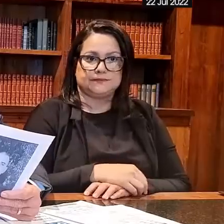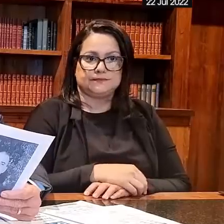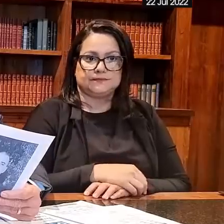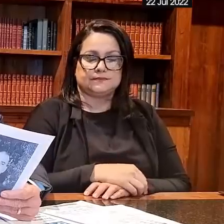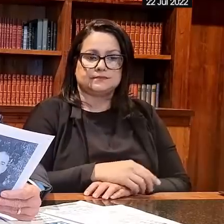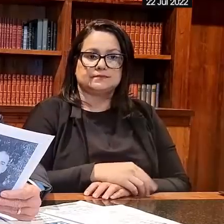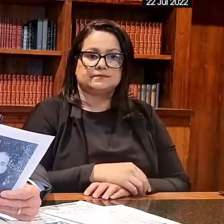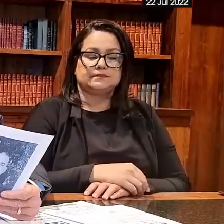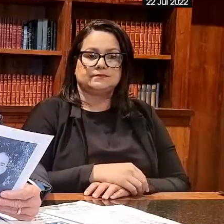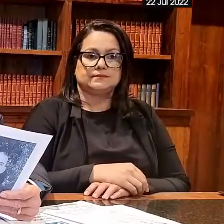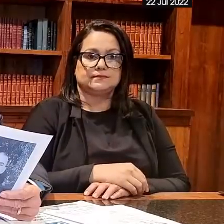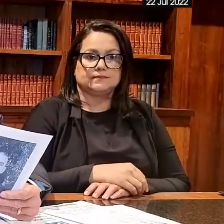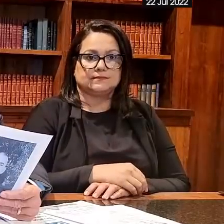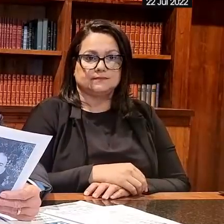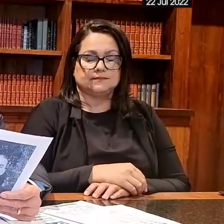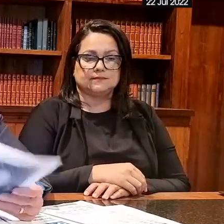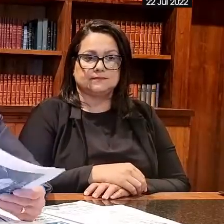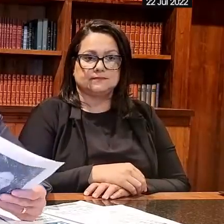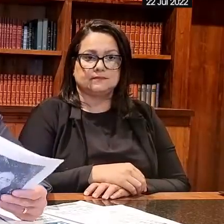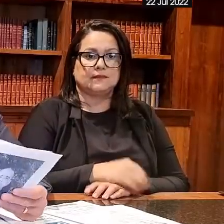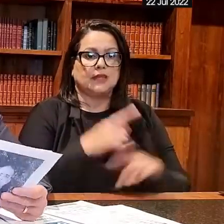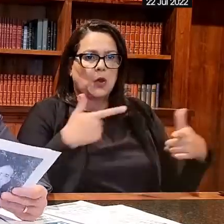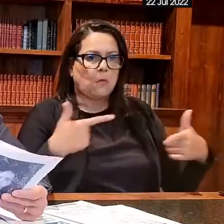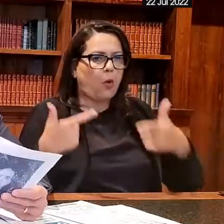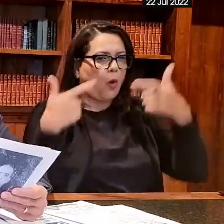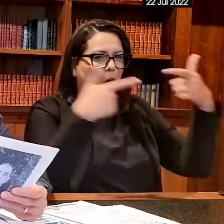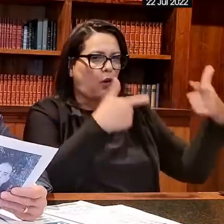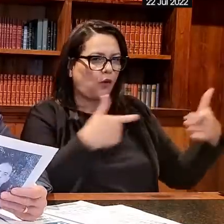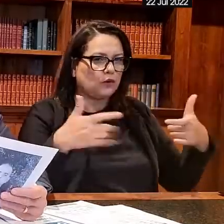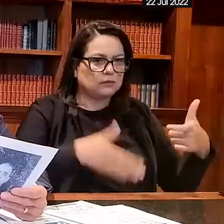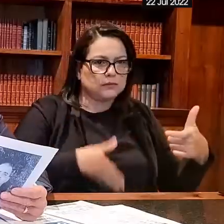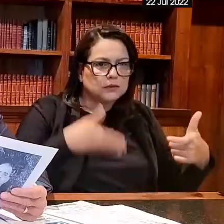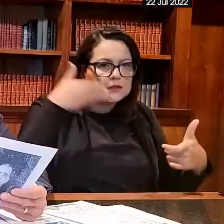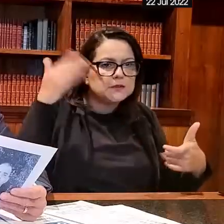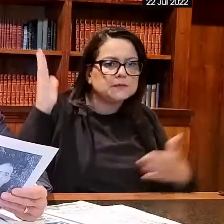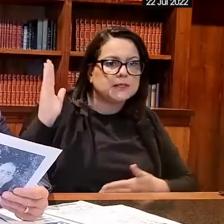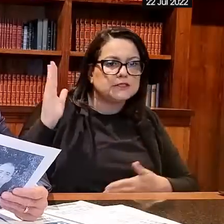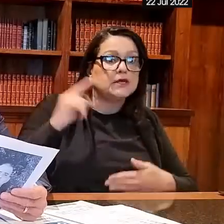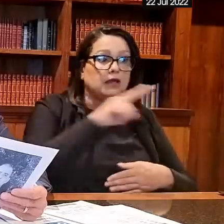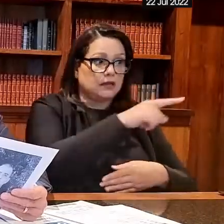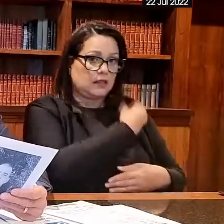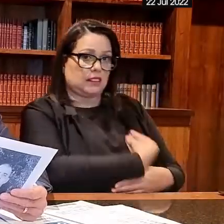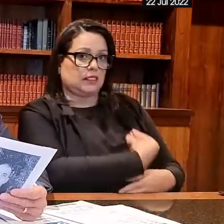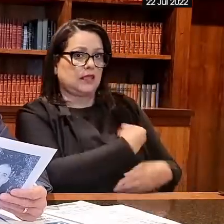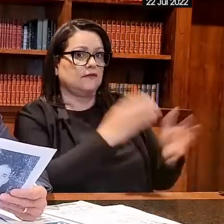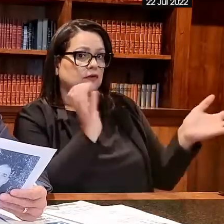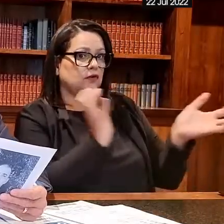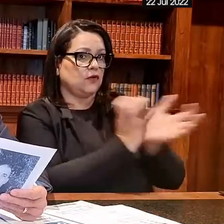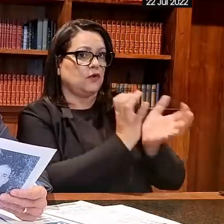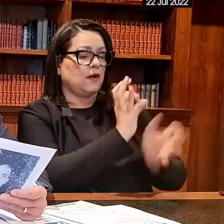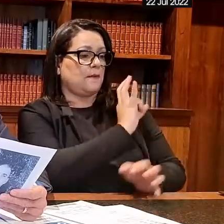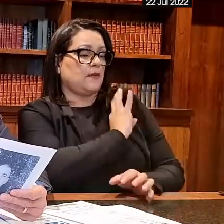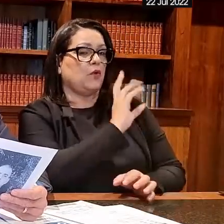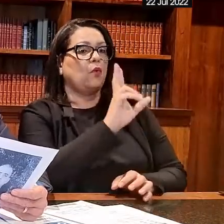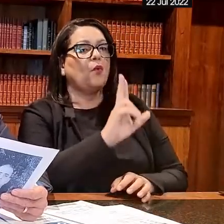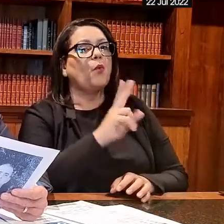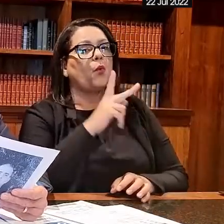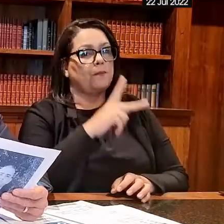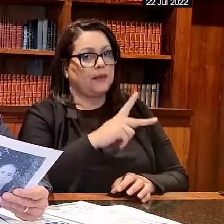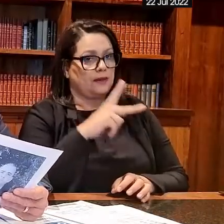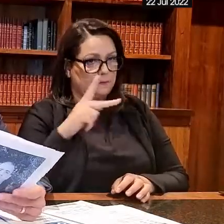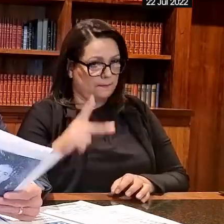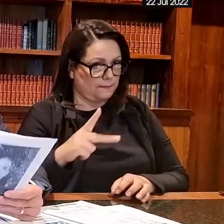e é vitimado aí pô confronto com bandidos e ele que estava na unidade de polícia pacificadora